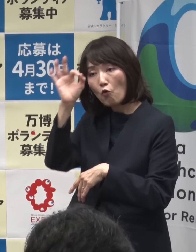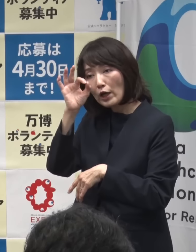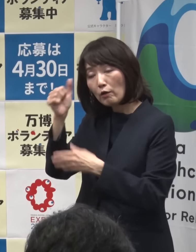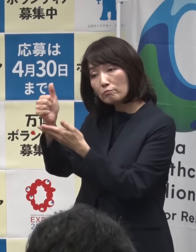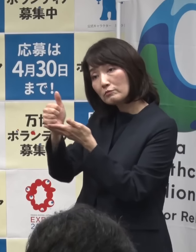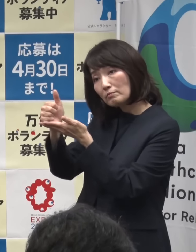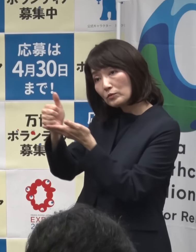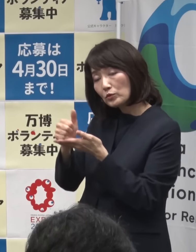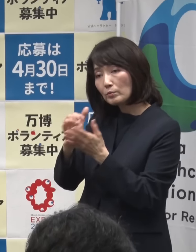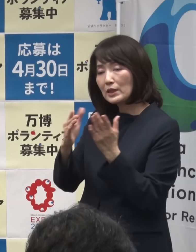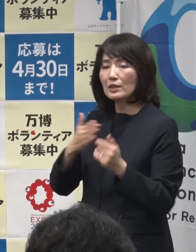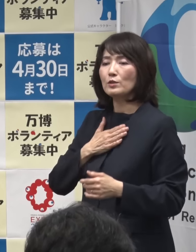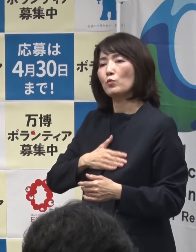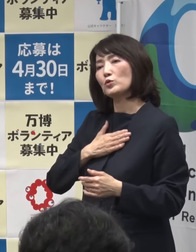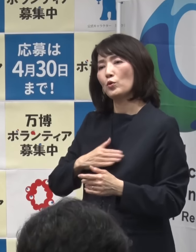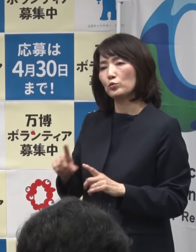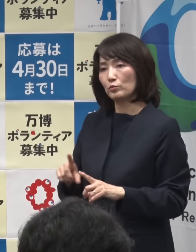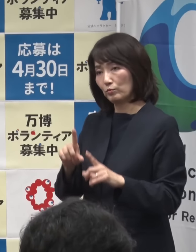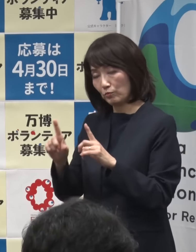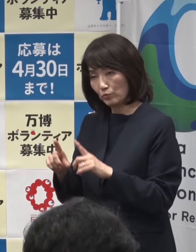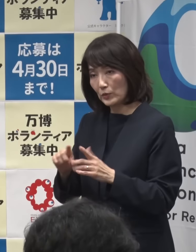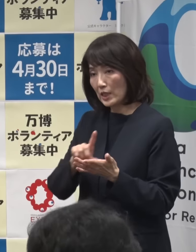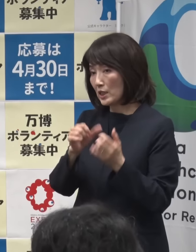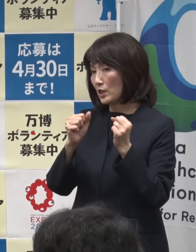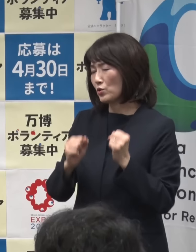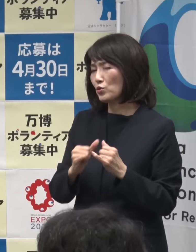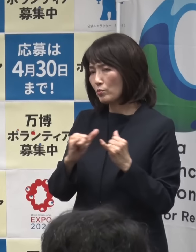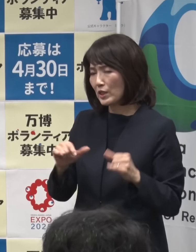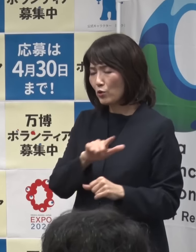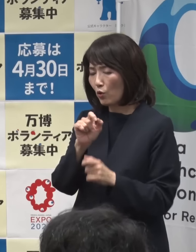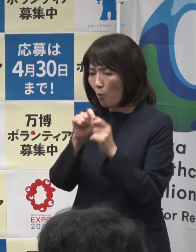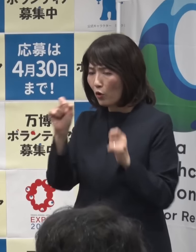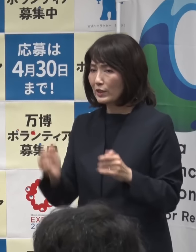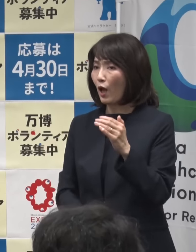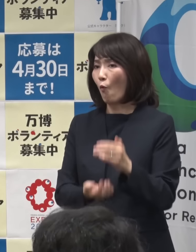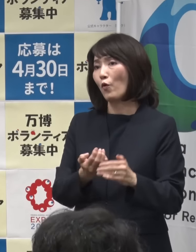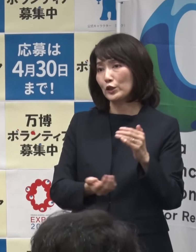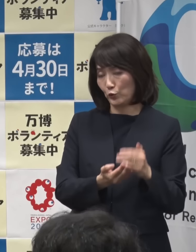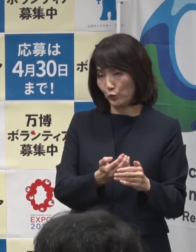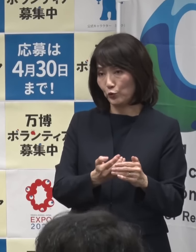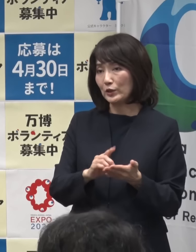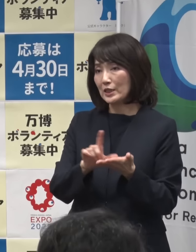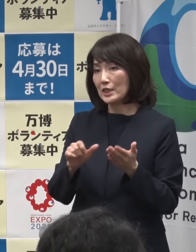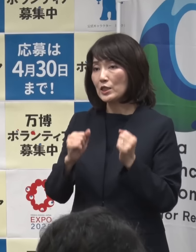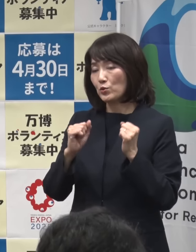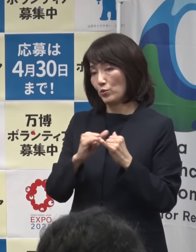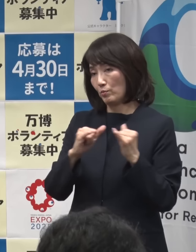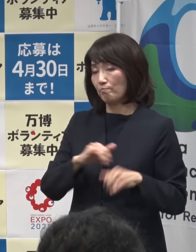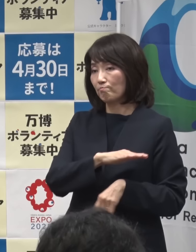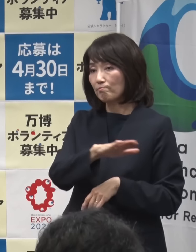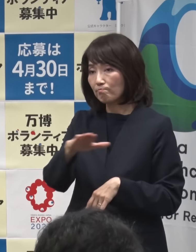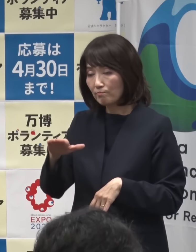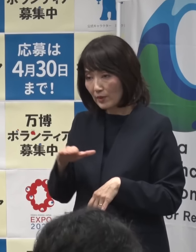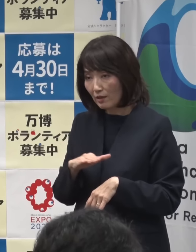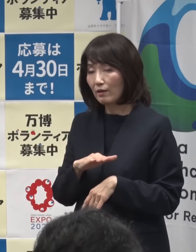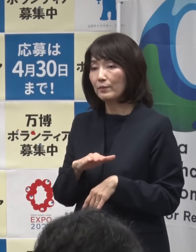過ごすということと、それから地域住民でいろんな問題も起きることあるんですけれども、地域住民の皆さんがあ